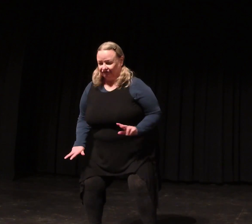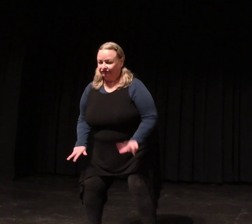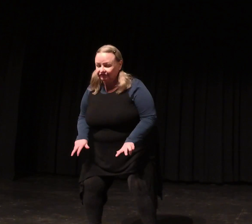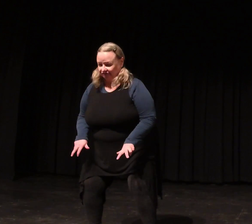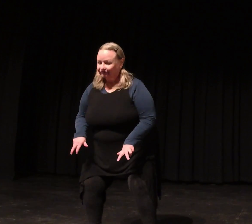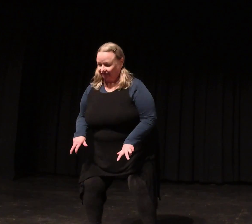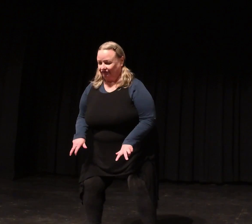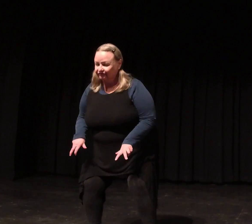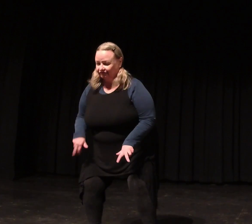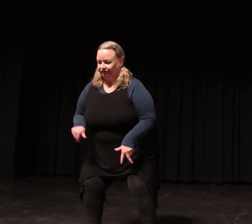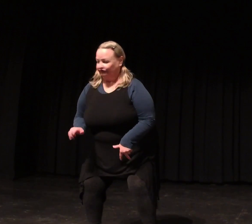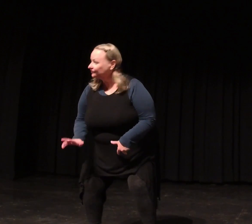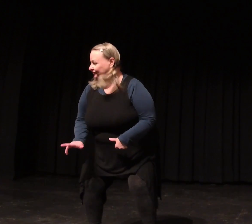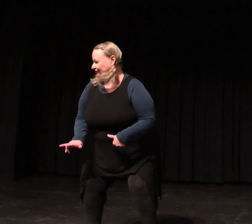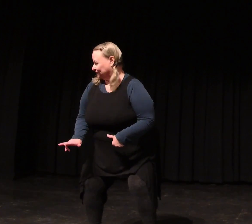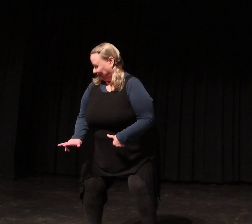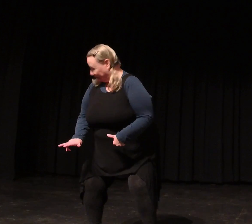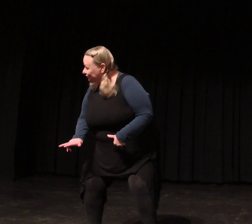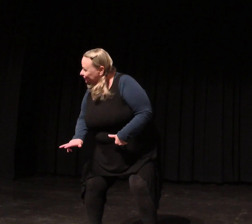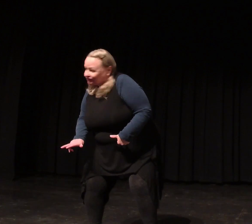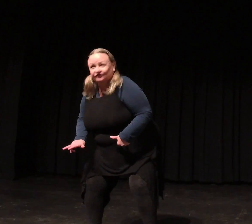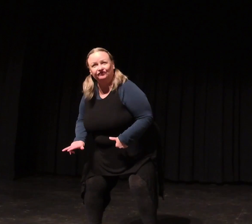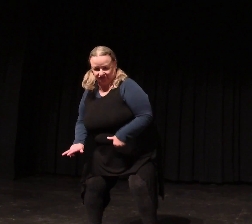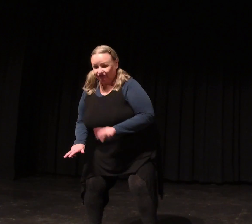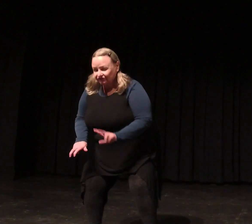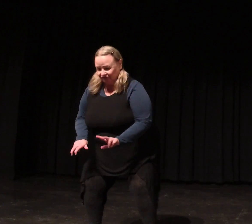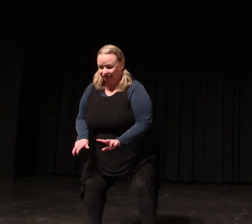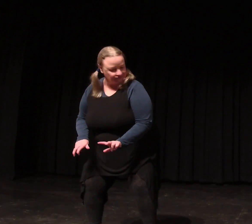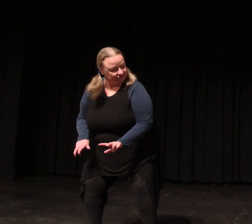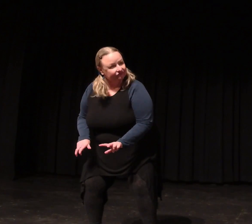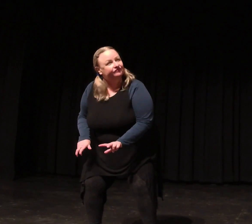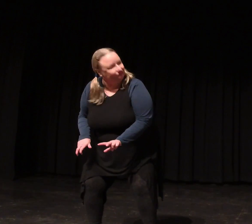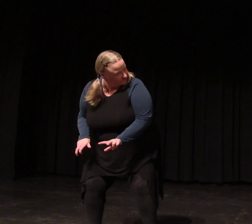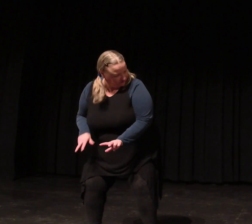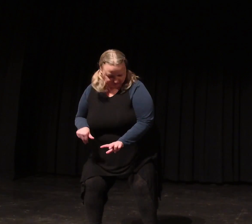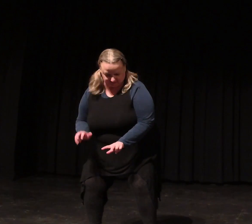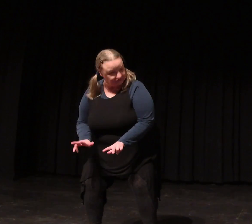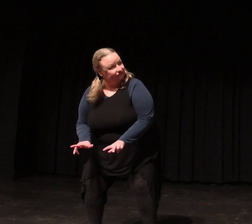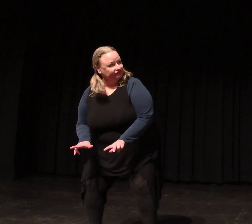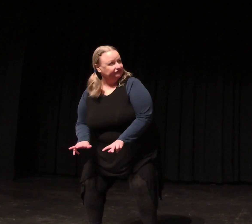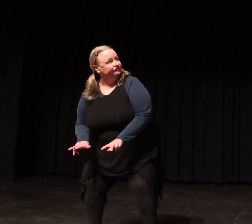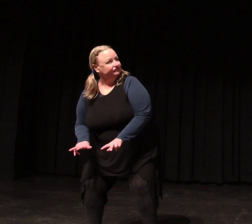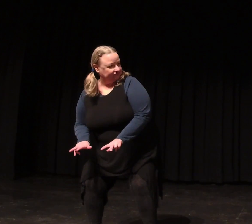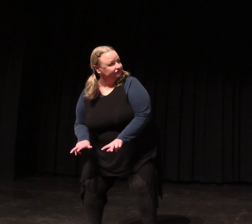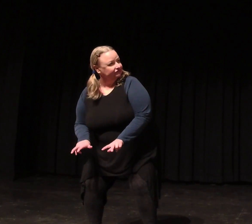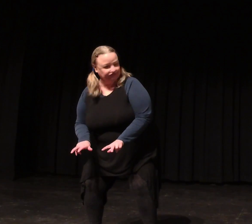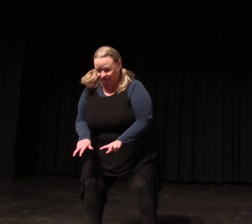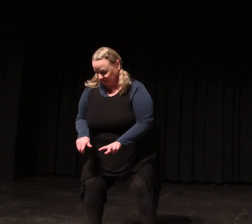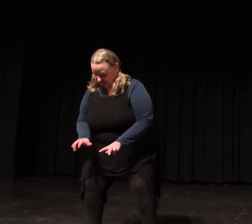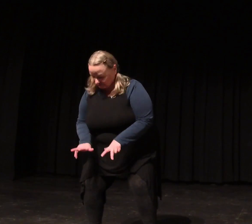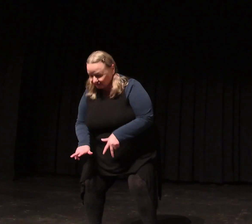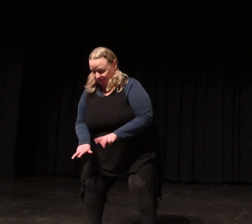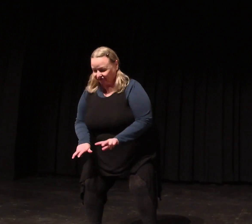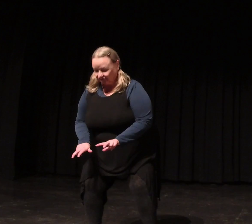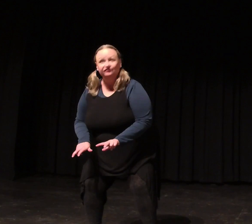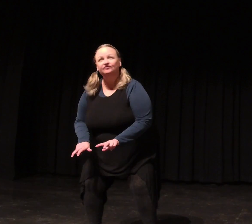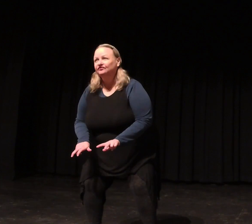Alors, secoue ses ailes, se promène sur la branche.